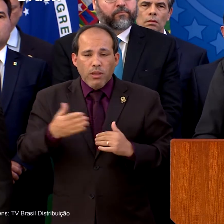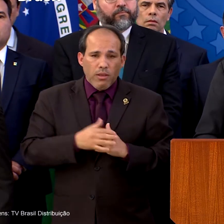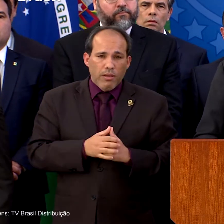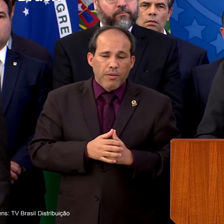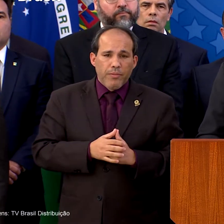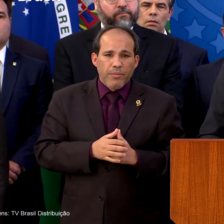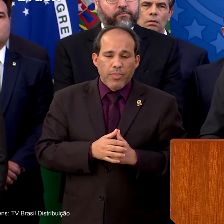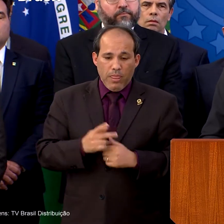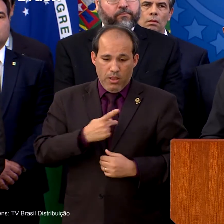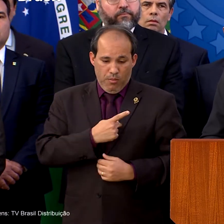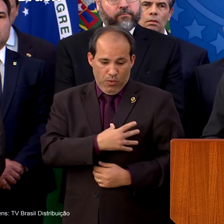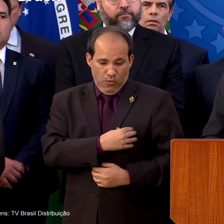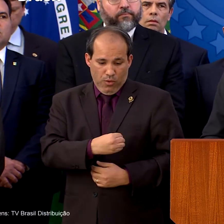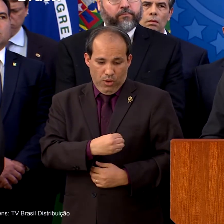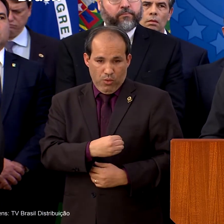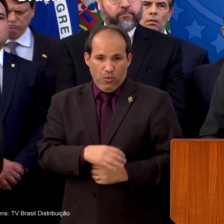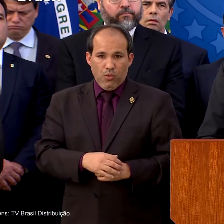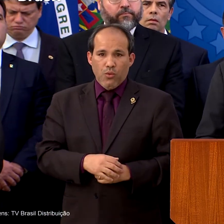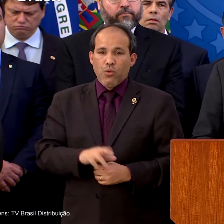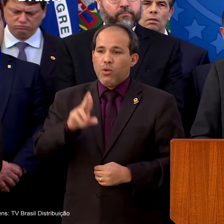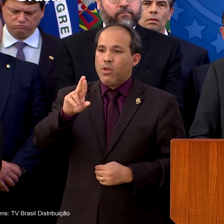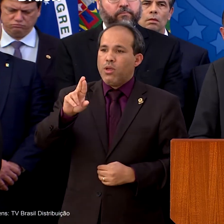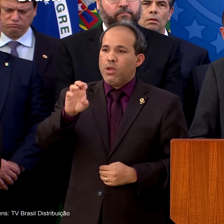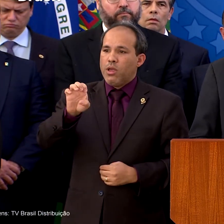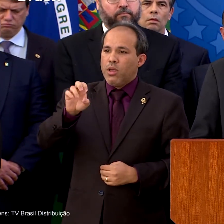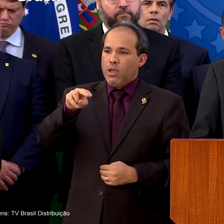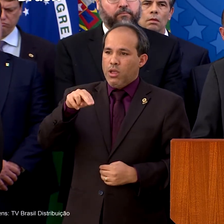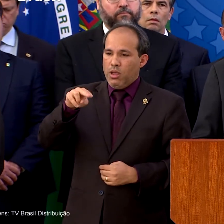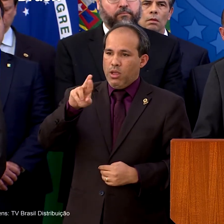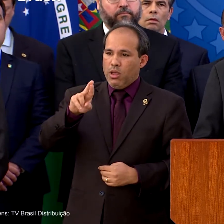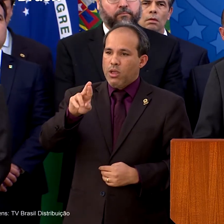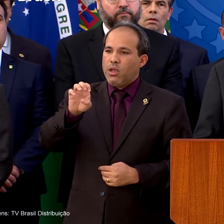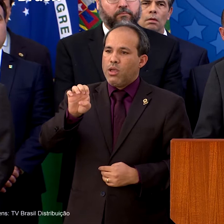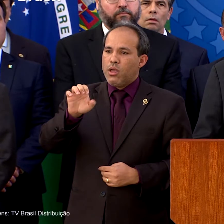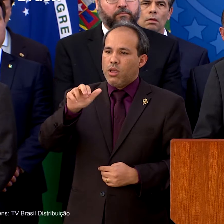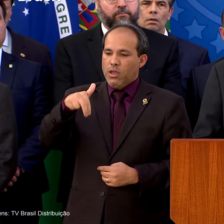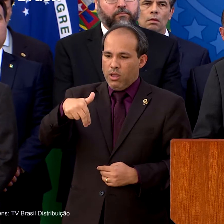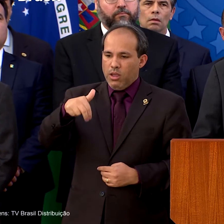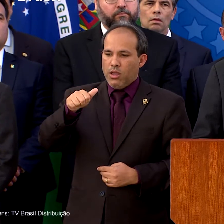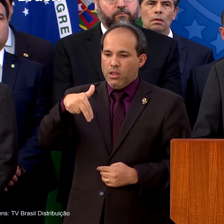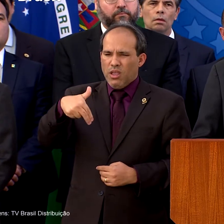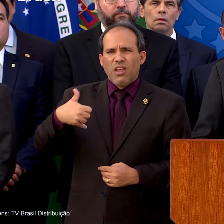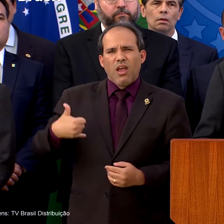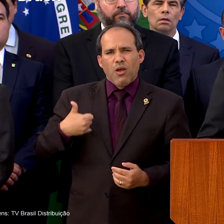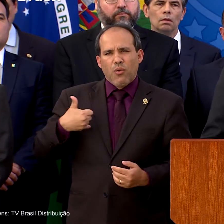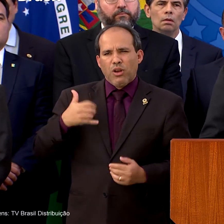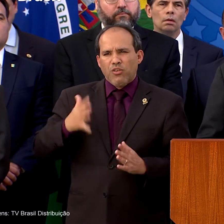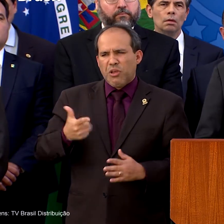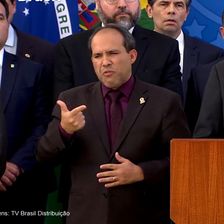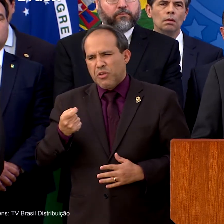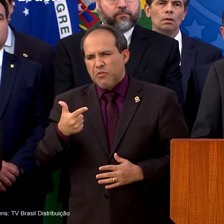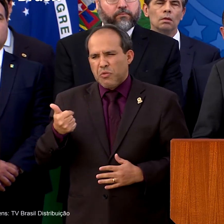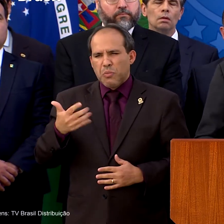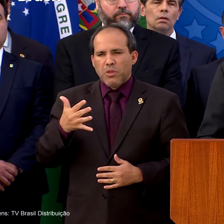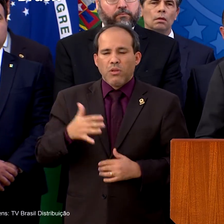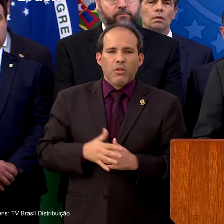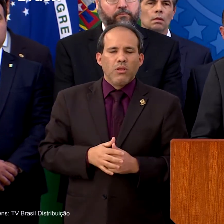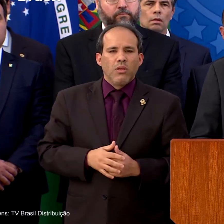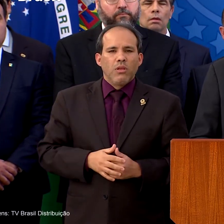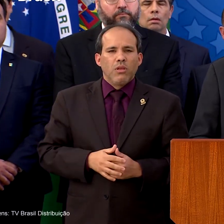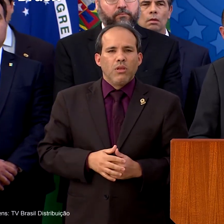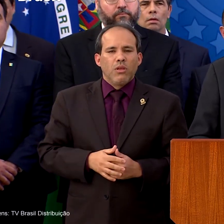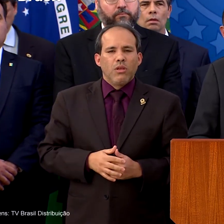é a questão do meu filho 04 renan que agora tem a 20 21 cidade